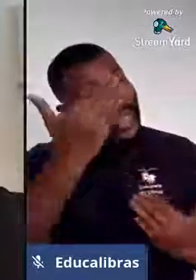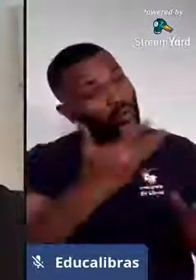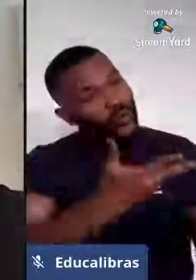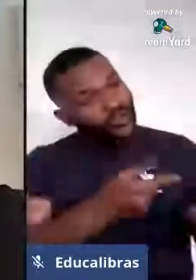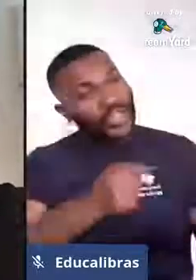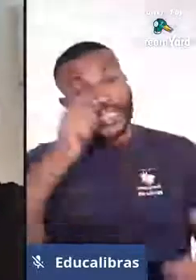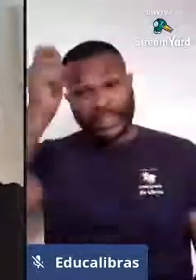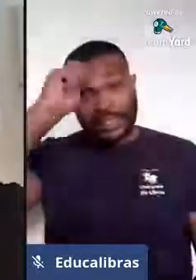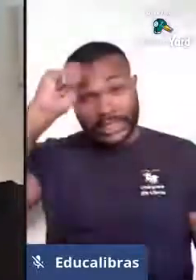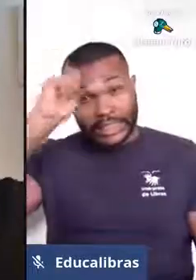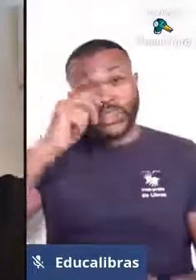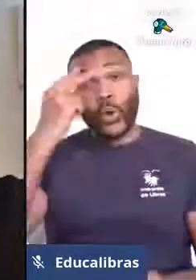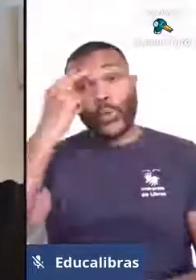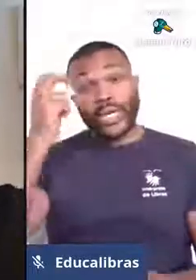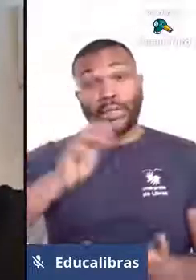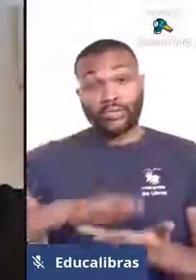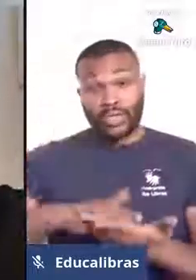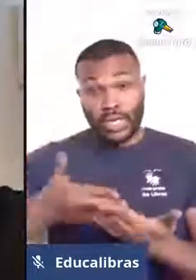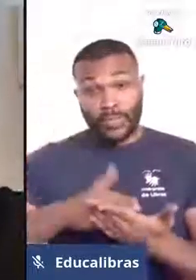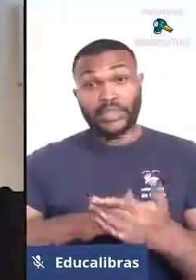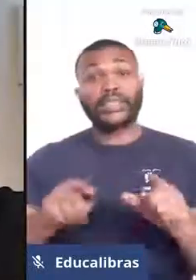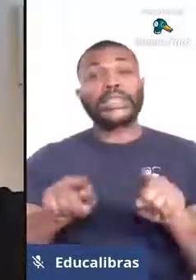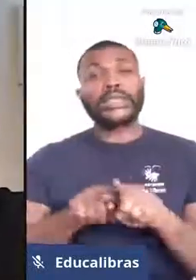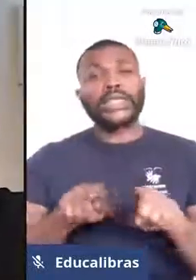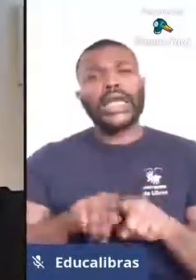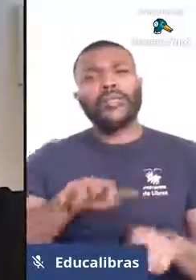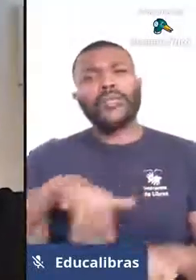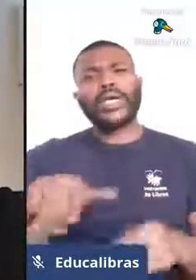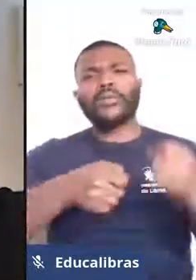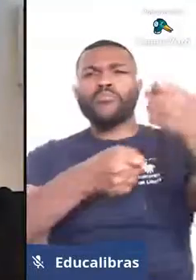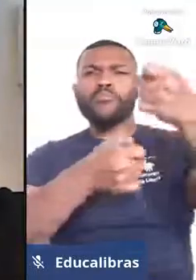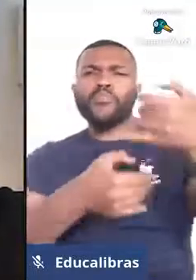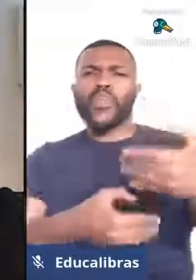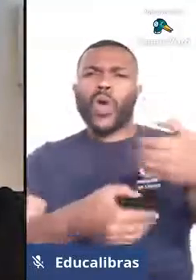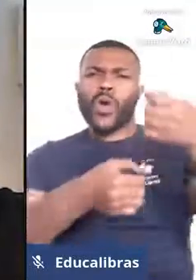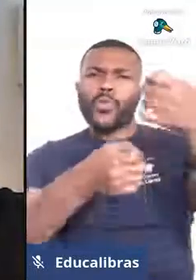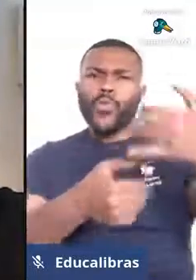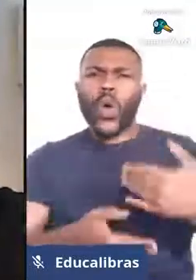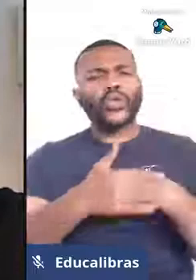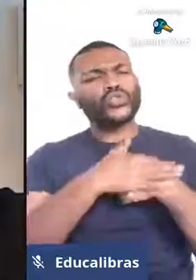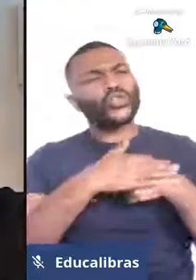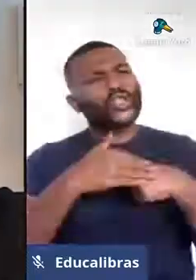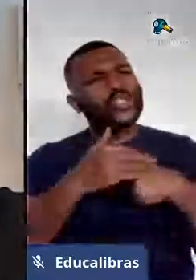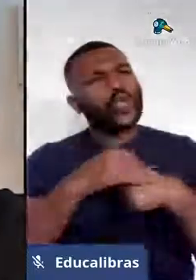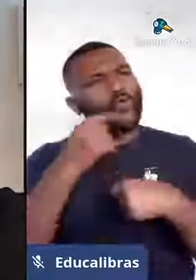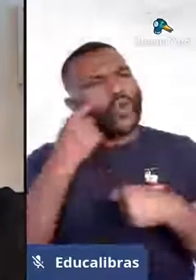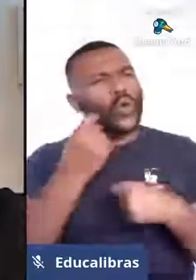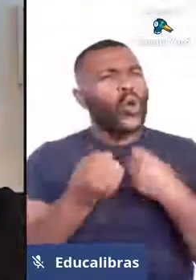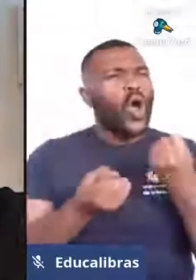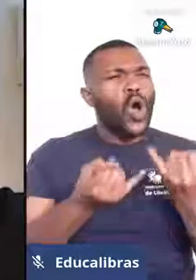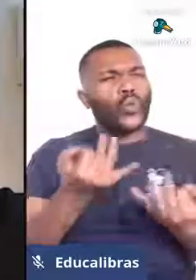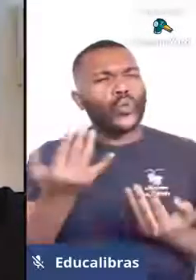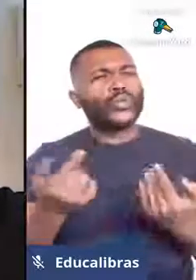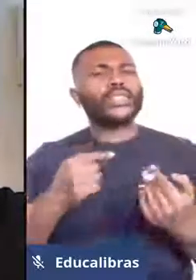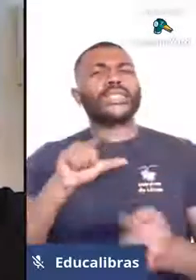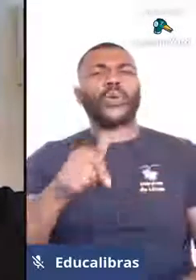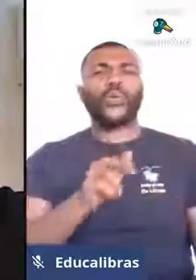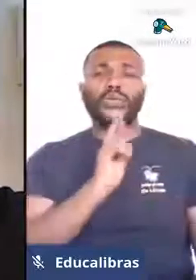Adriano, pela tradução. Obrigado, público, pelos comentários tão gentis. Eu estou vendo um ou outro aqui. Eu, com certeza, vou responder tudo